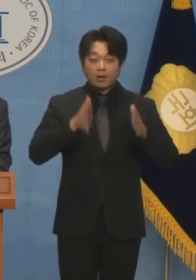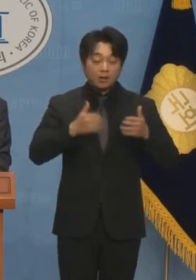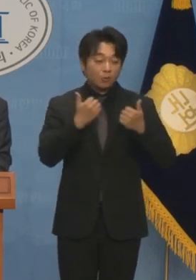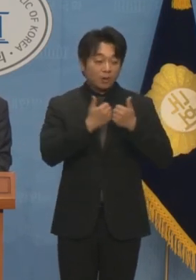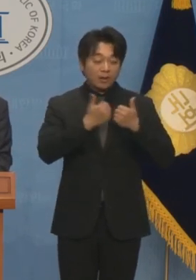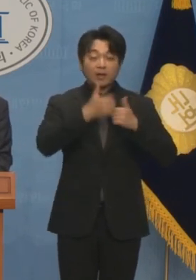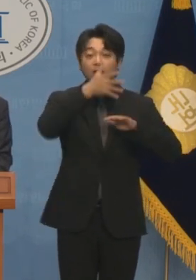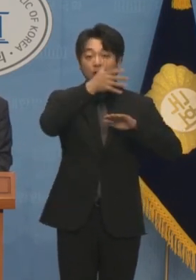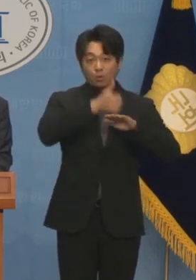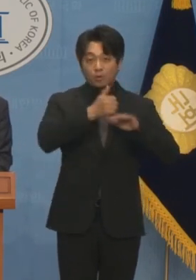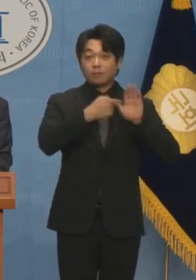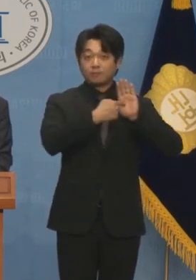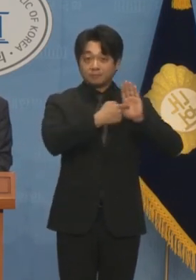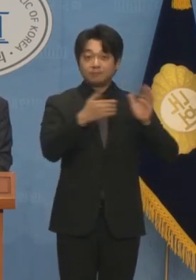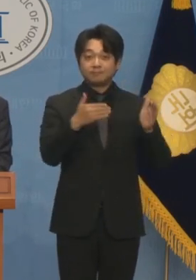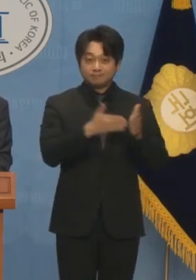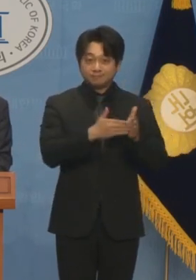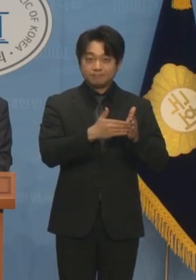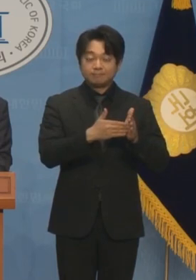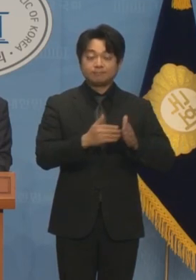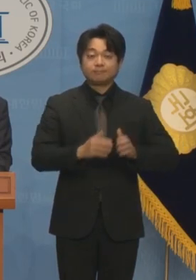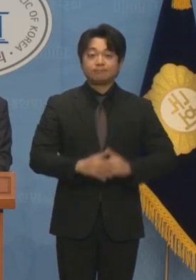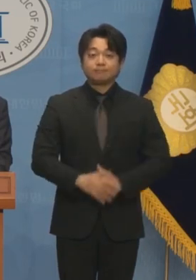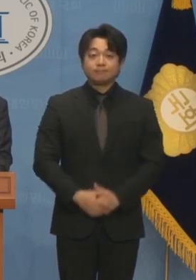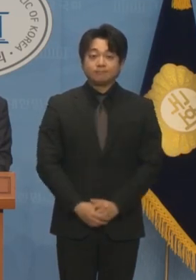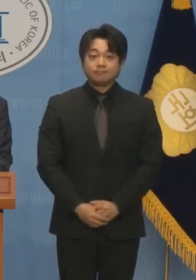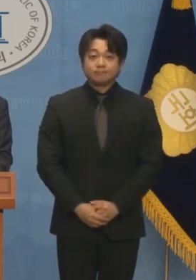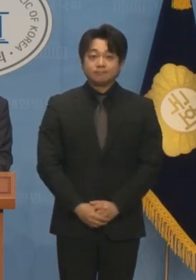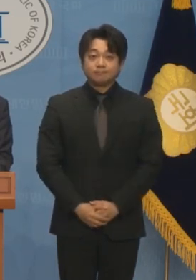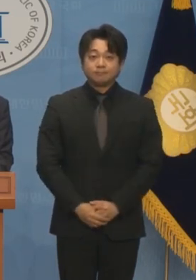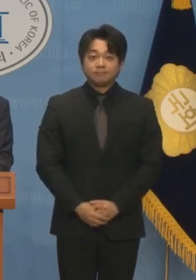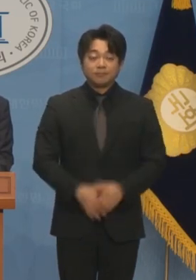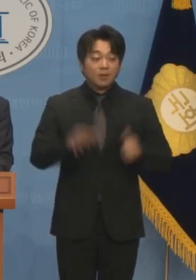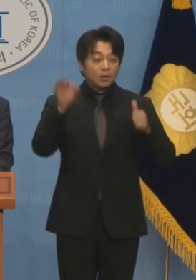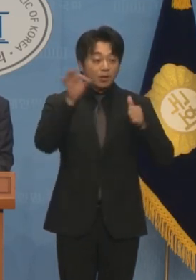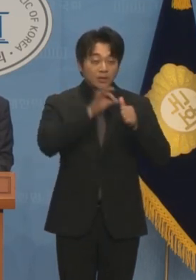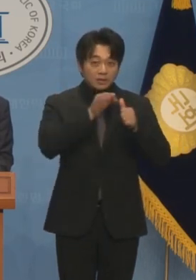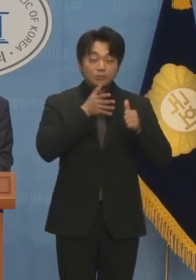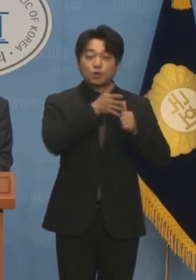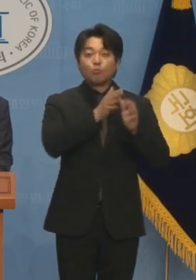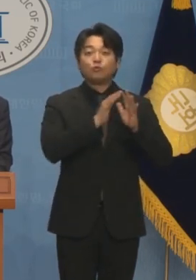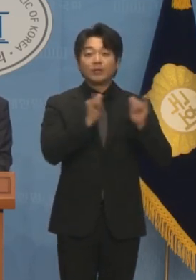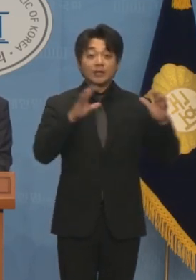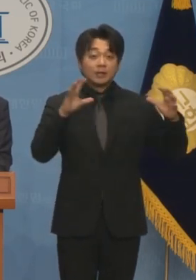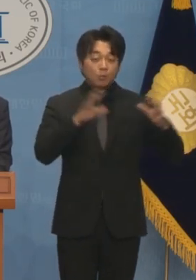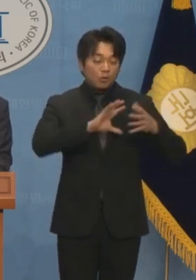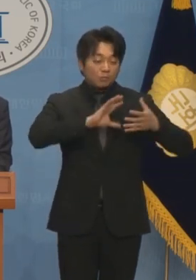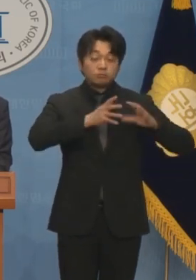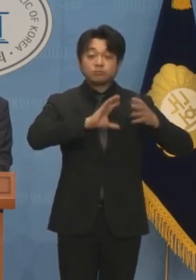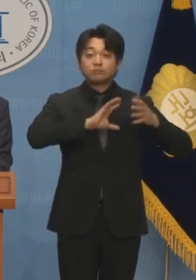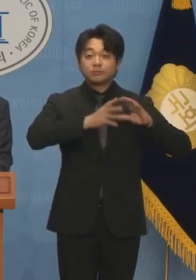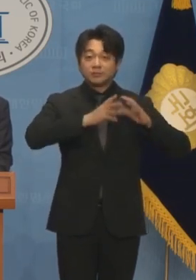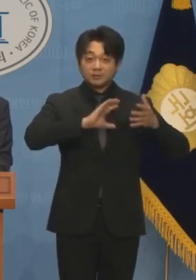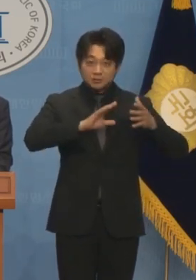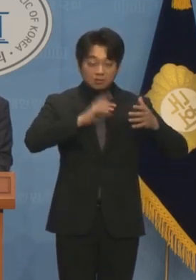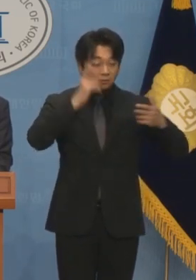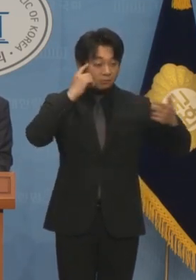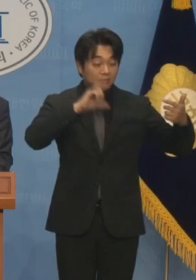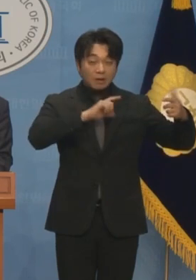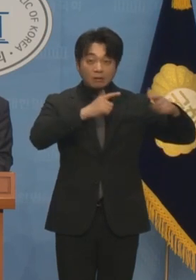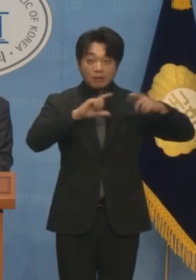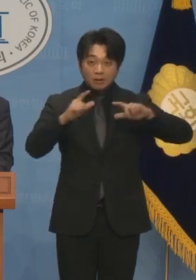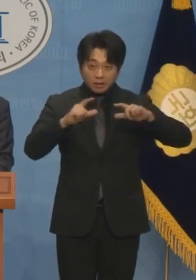공론화 결과를 방금 발표했습니다. 연금 전문가들이 모여서 만든 서로 다른 입장의